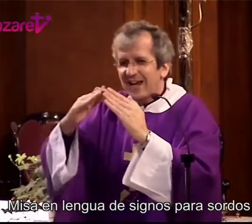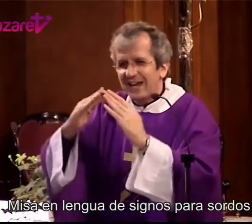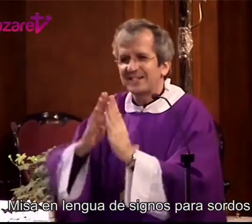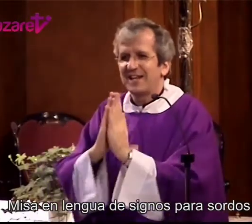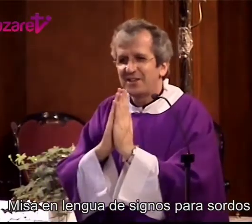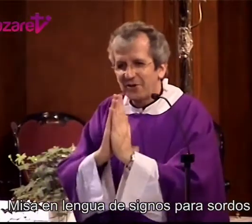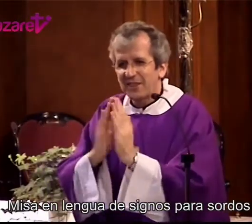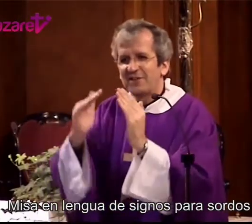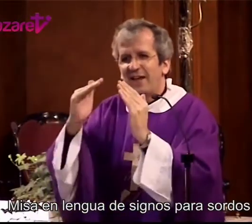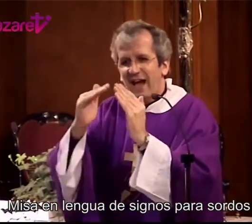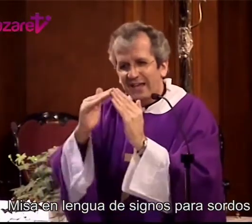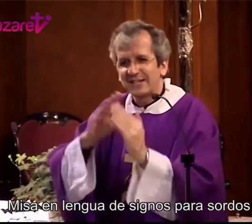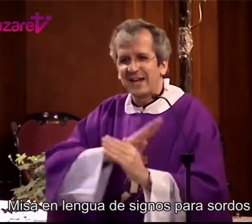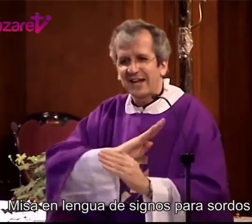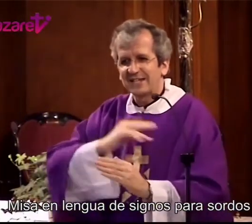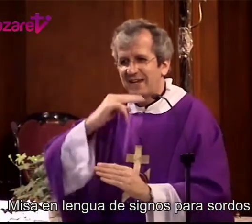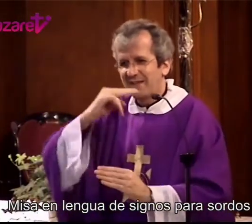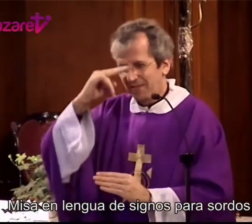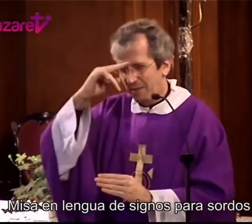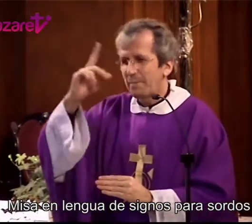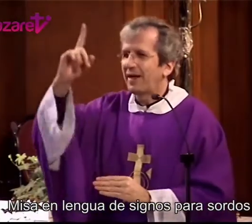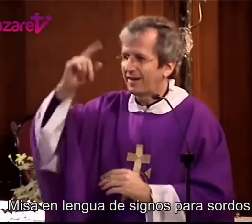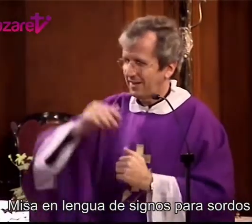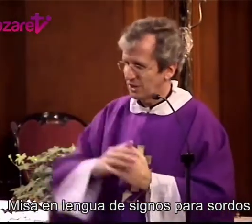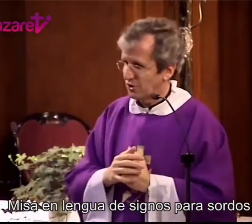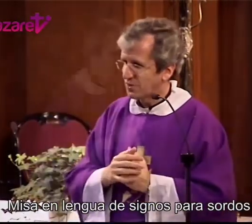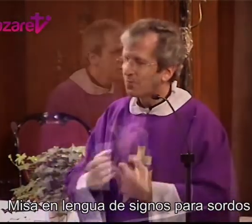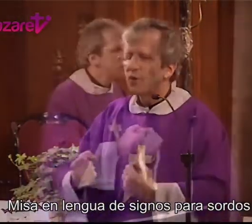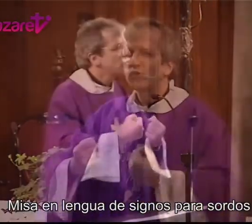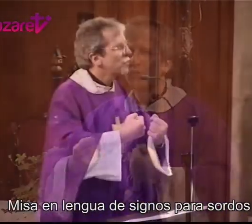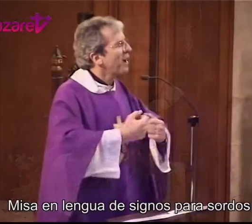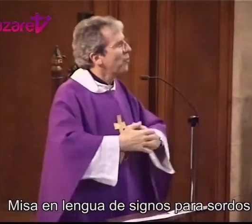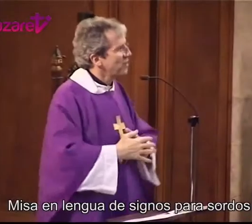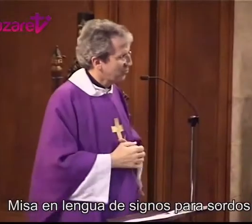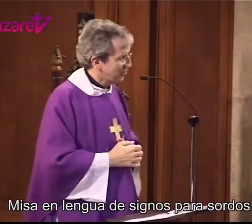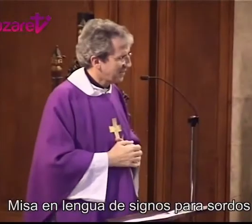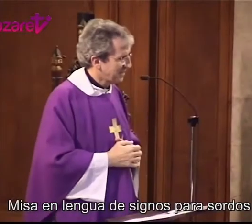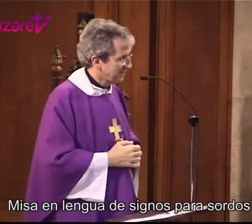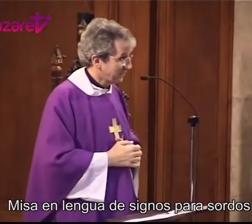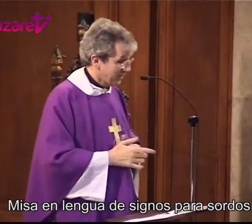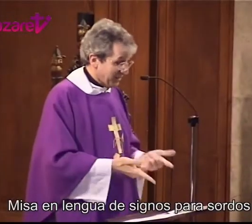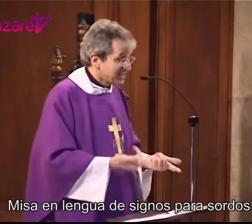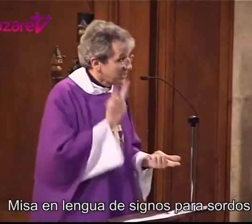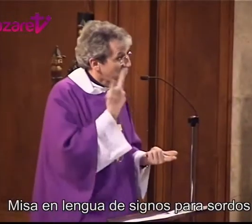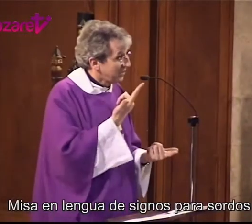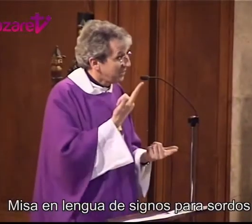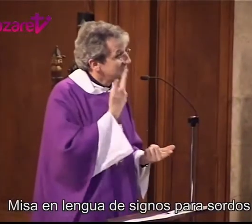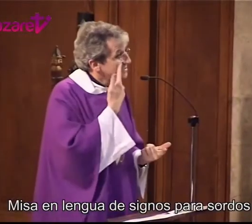casa de oración, aquí es la casa de mi Padre Dios. Toma una autoridad. Y sin duda, si hemos